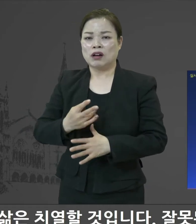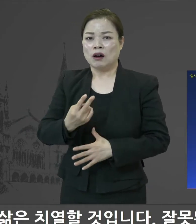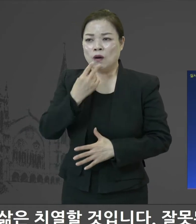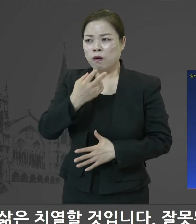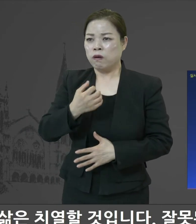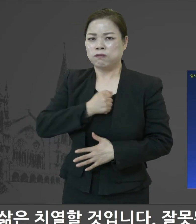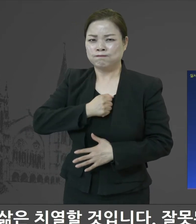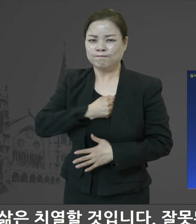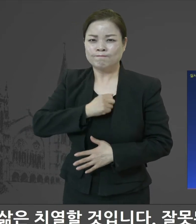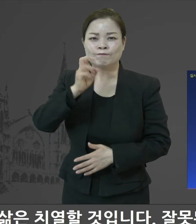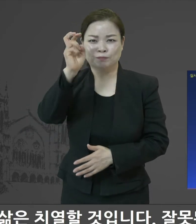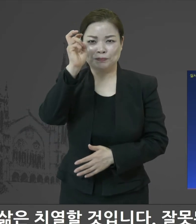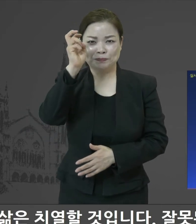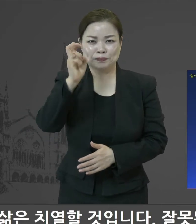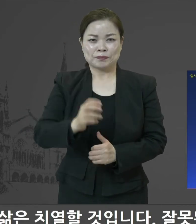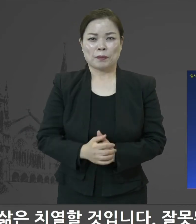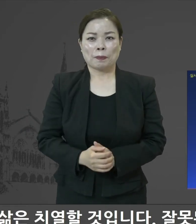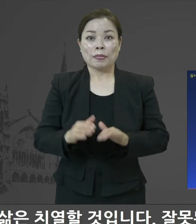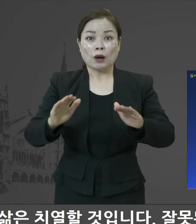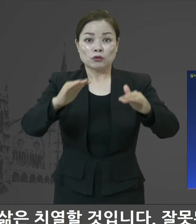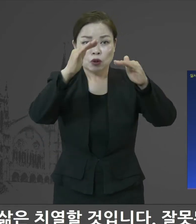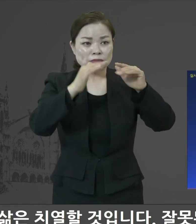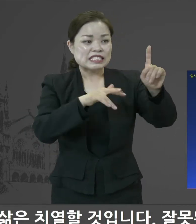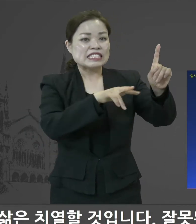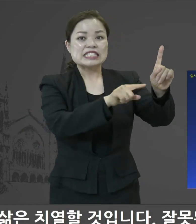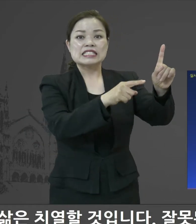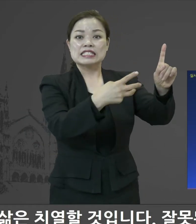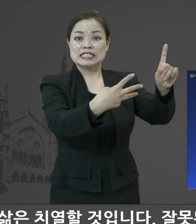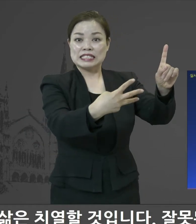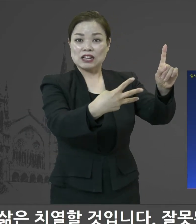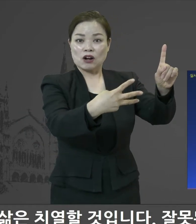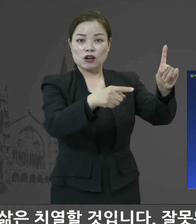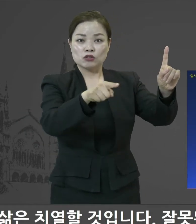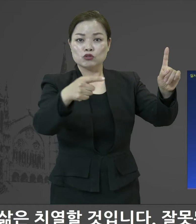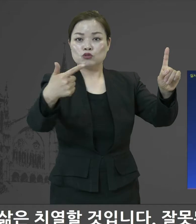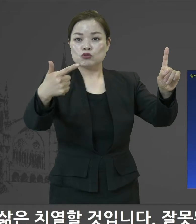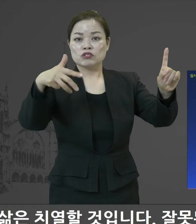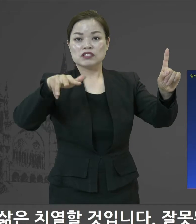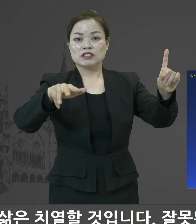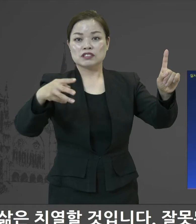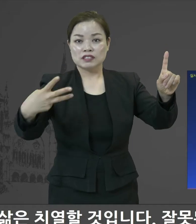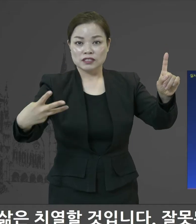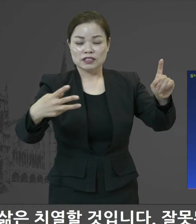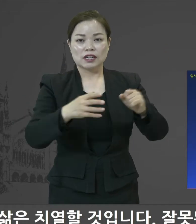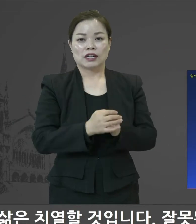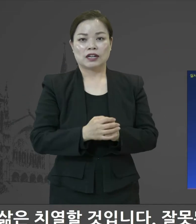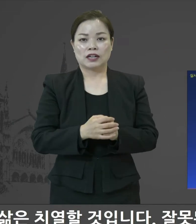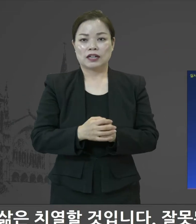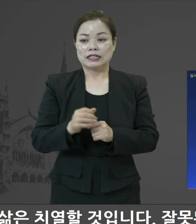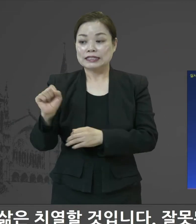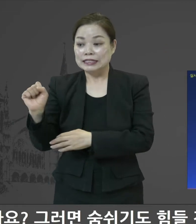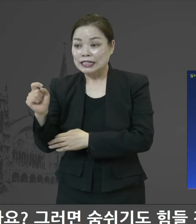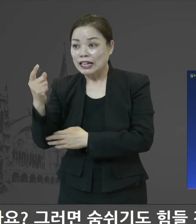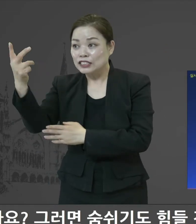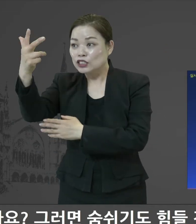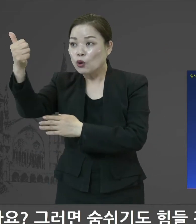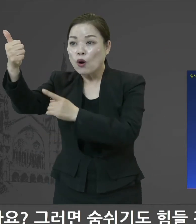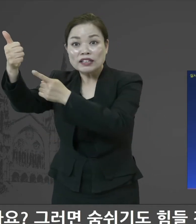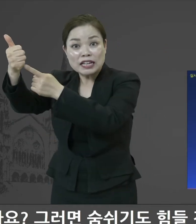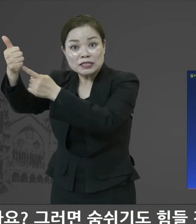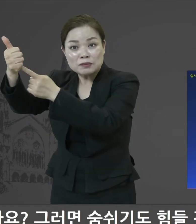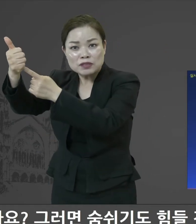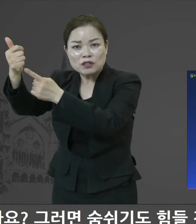숨쉬기도 힘들 것입니다. 오늘 본문 1절에서 6절 말씀은 다윗이 고백하는 여호와 하나님이